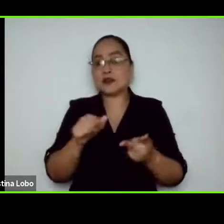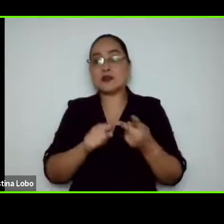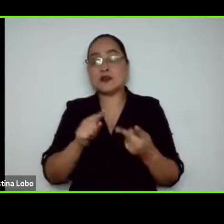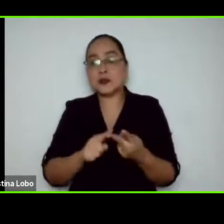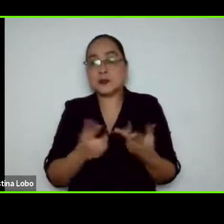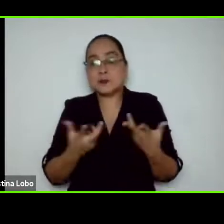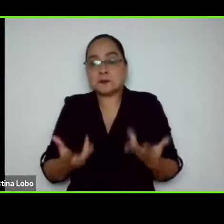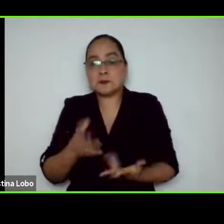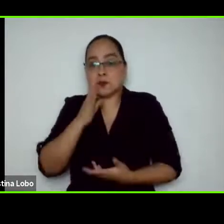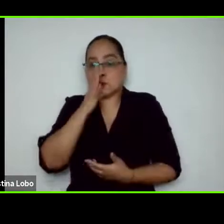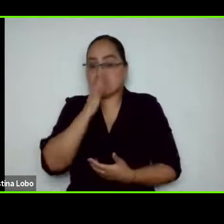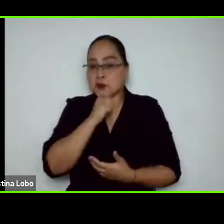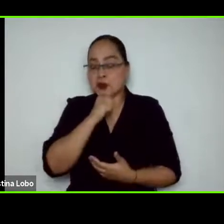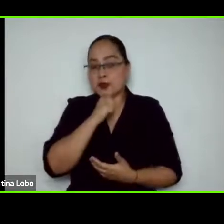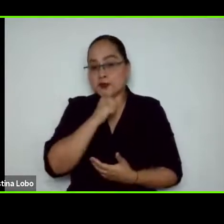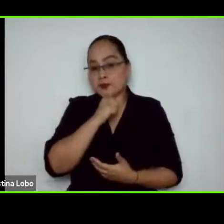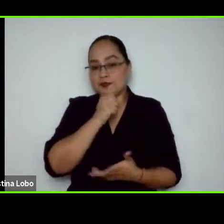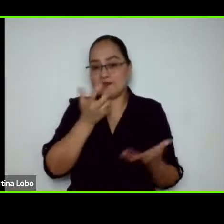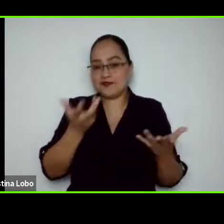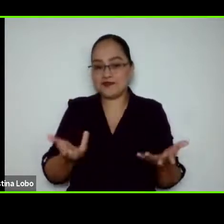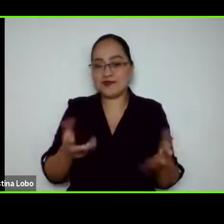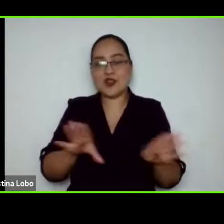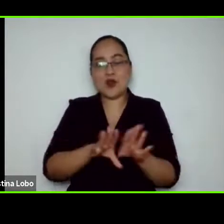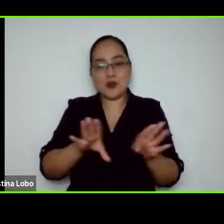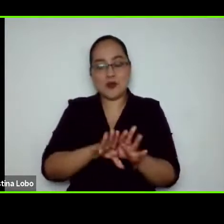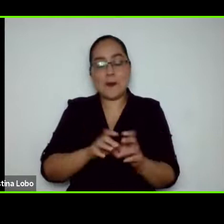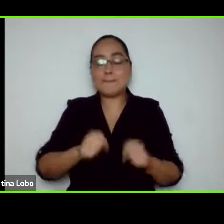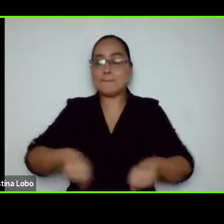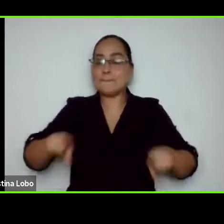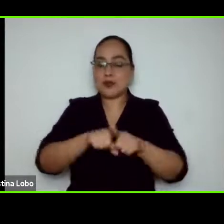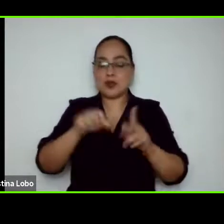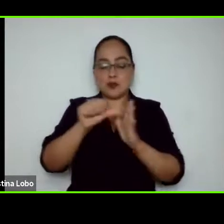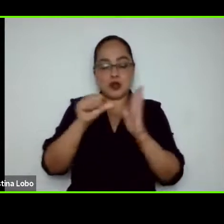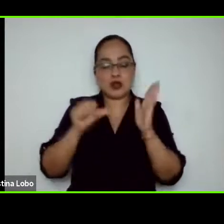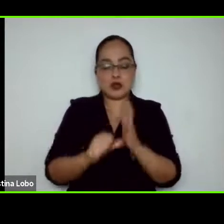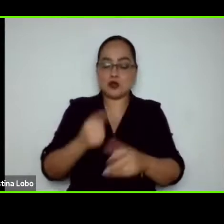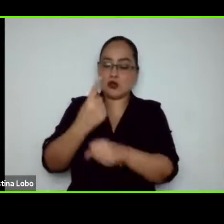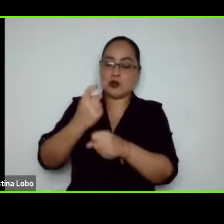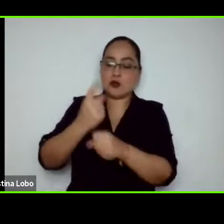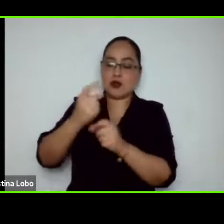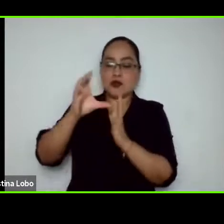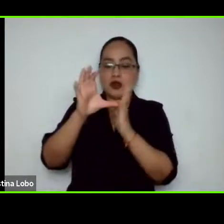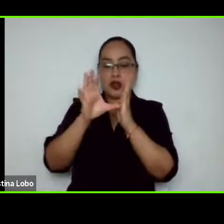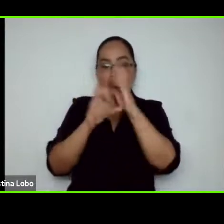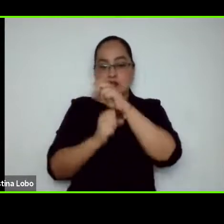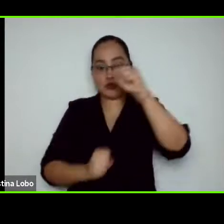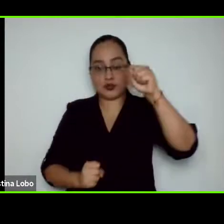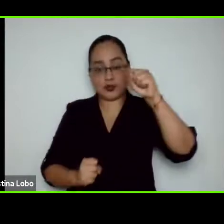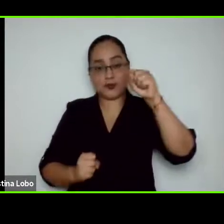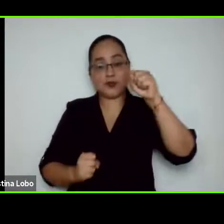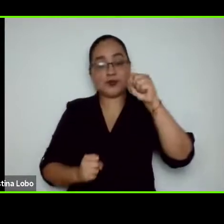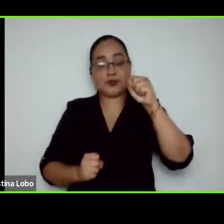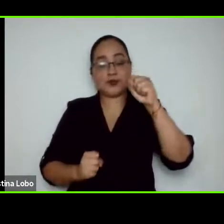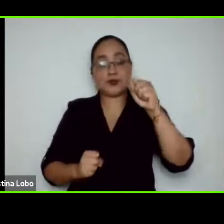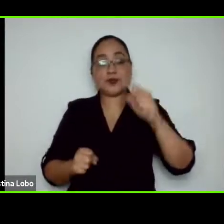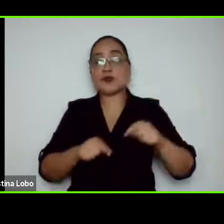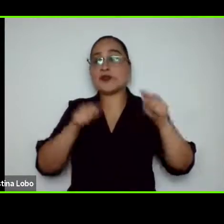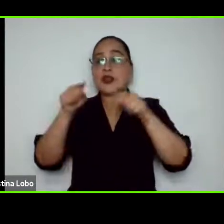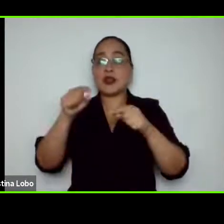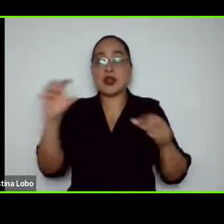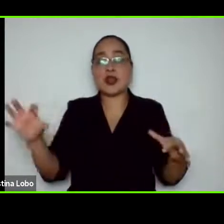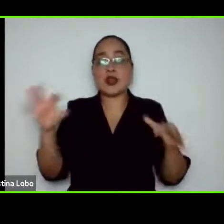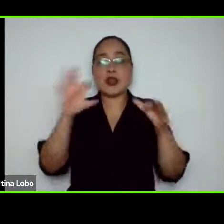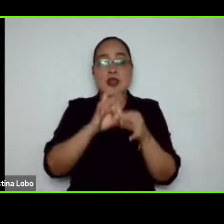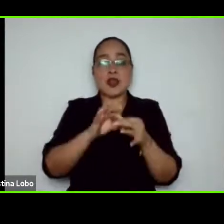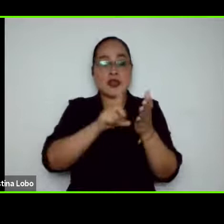regresividad está prohibida por el artículo primero constitucional que establece la progresividad de los derechos,